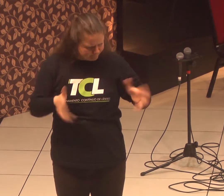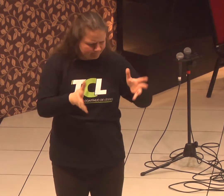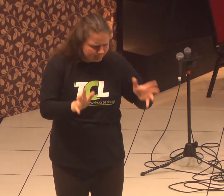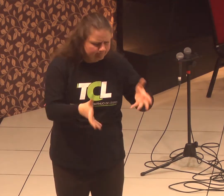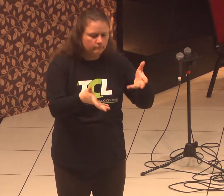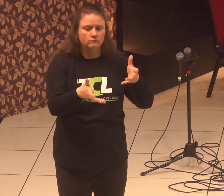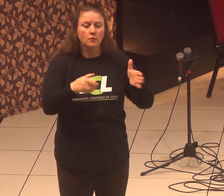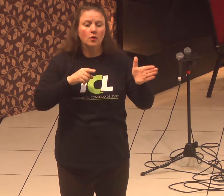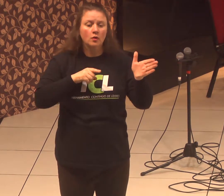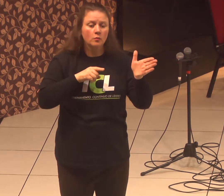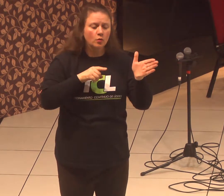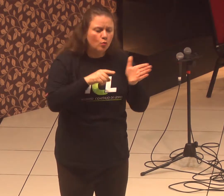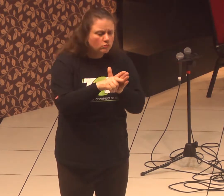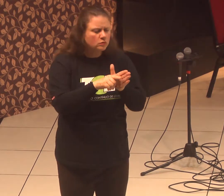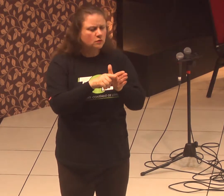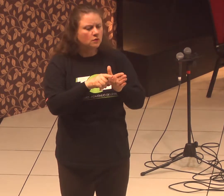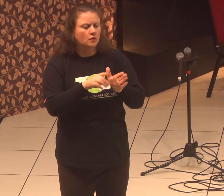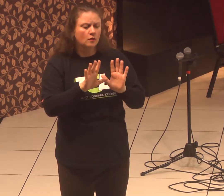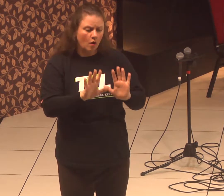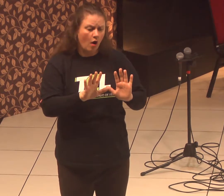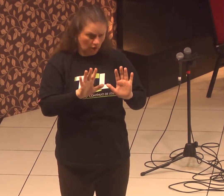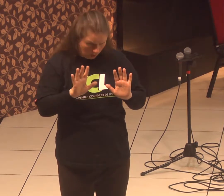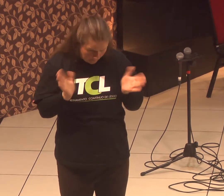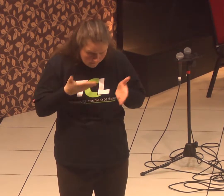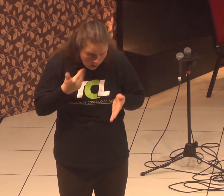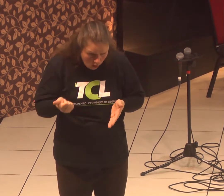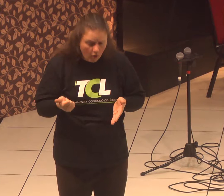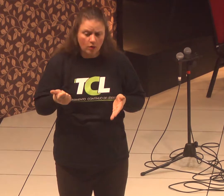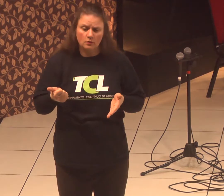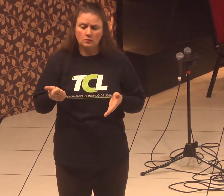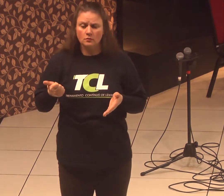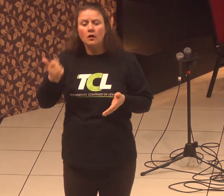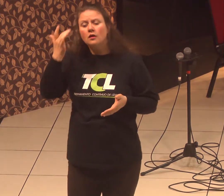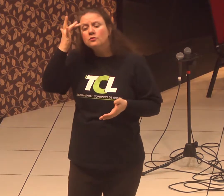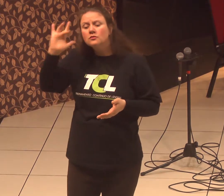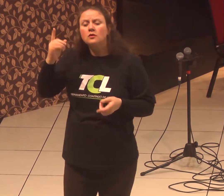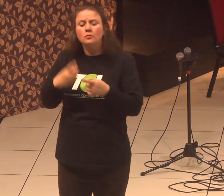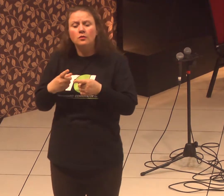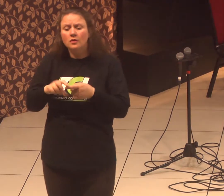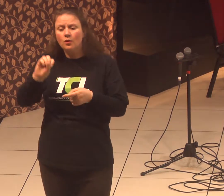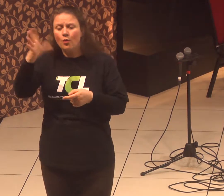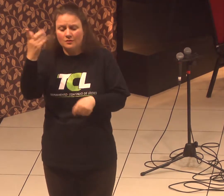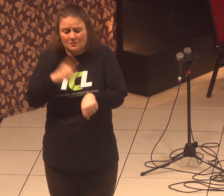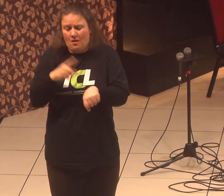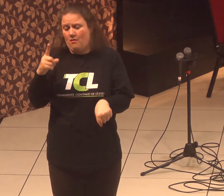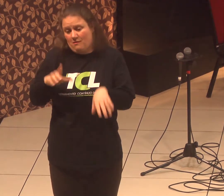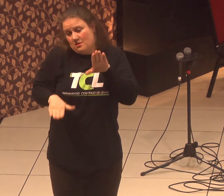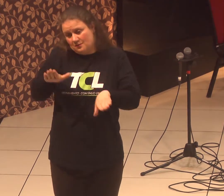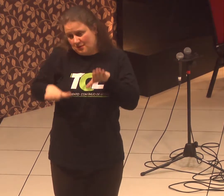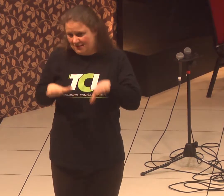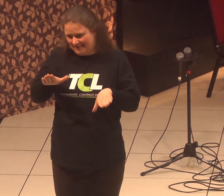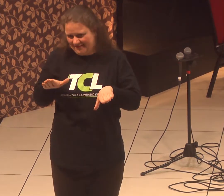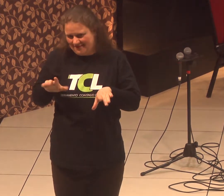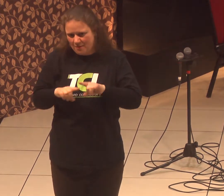Tem muita coisa que não acontece na hora, não sabemos por quê, Deus o sabe, mas o nosso